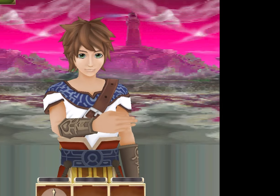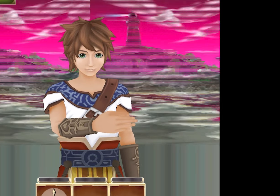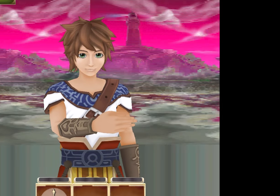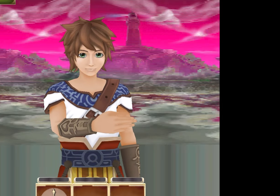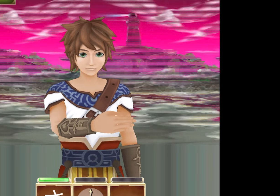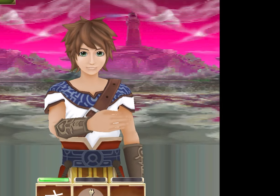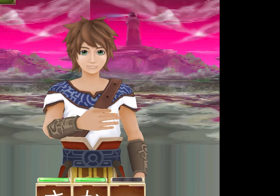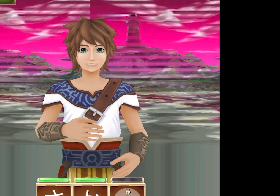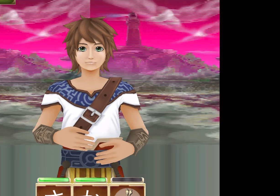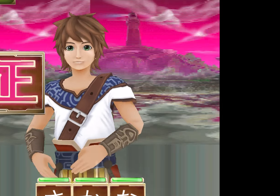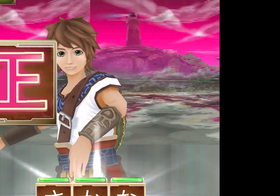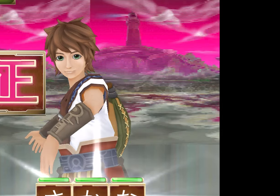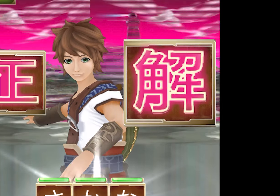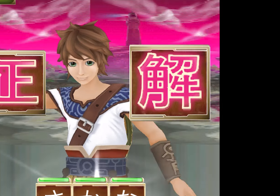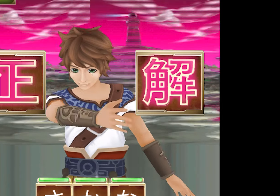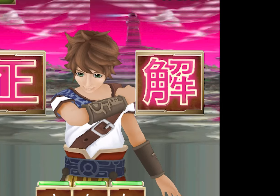魚、魚、魚、魚よし